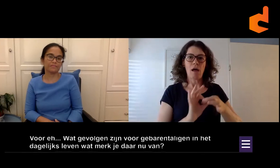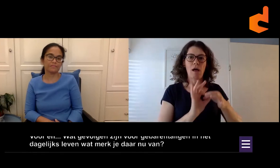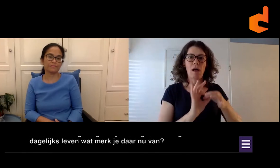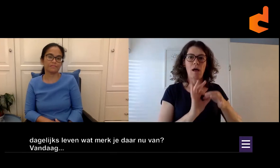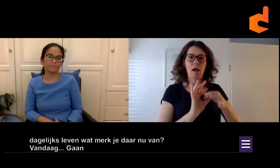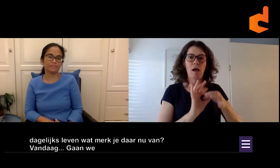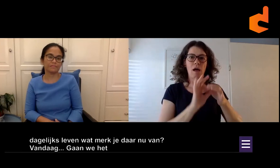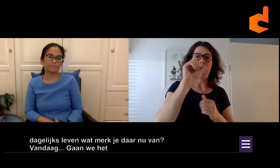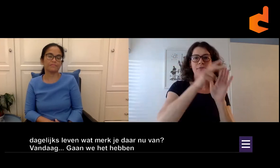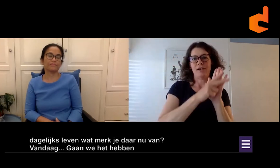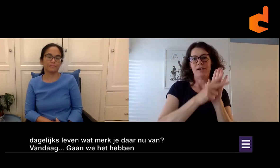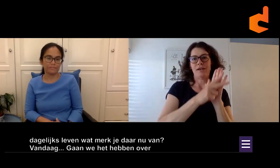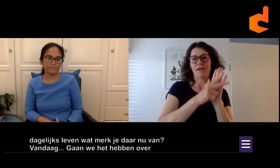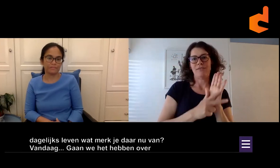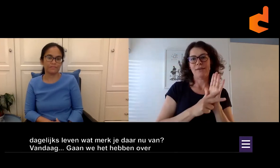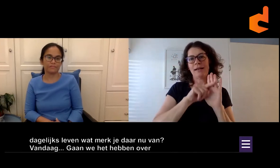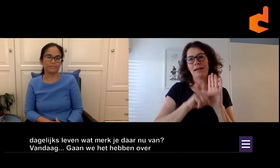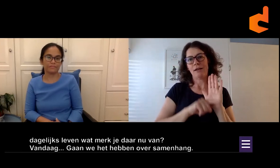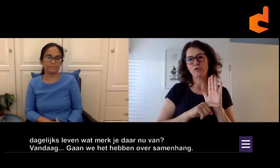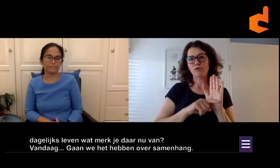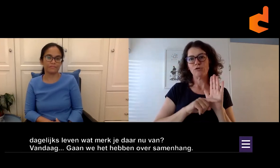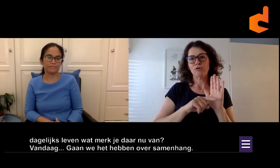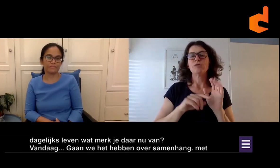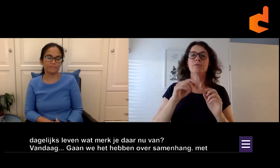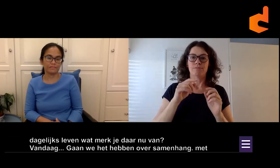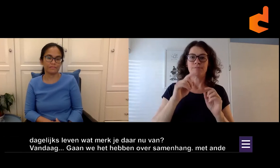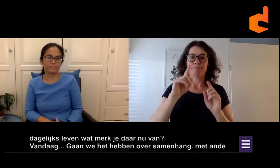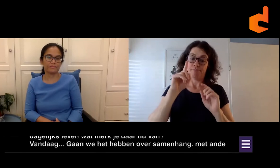over de samenhang met andere wetten en andere regels.